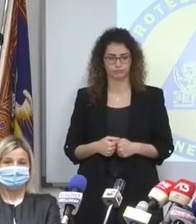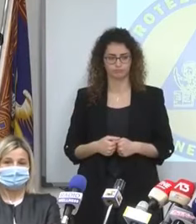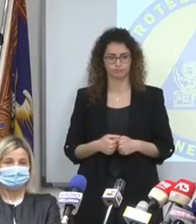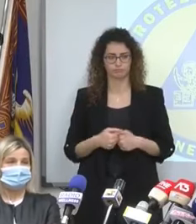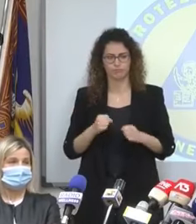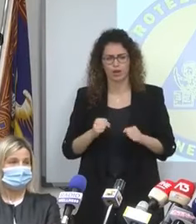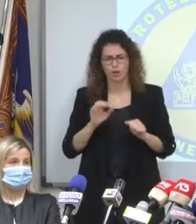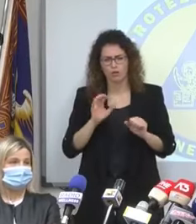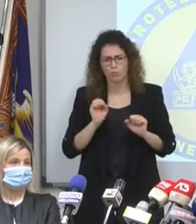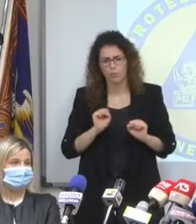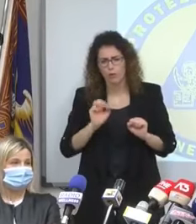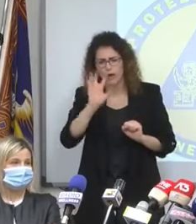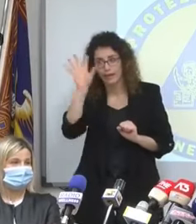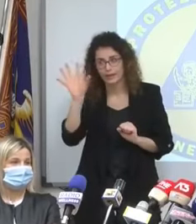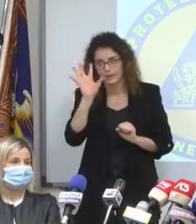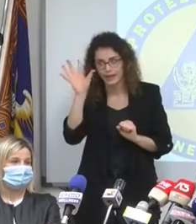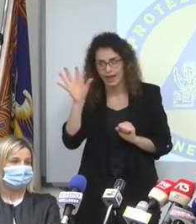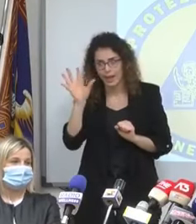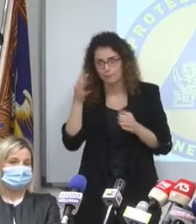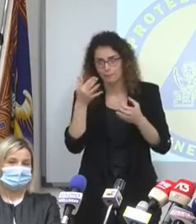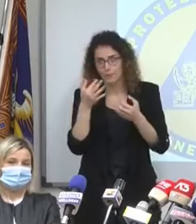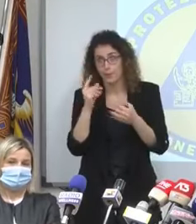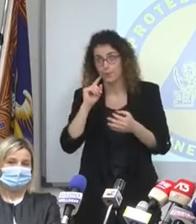Quindi forse l'esempio non è stato dei migliori.